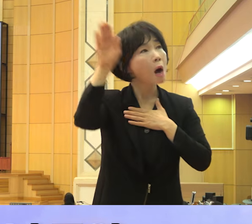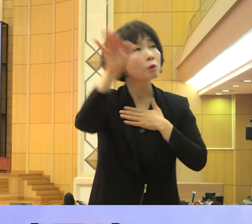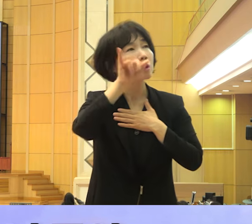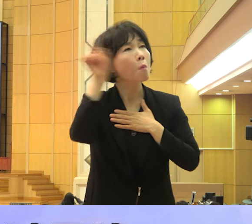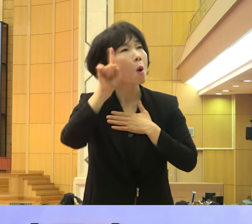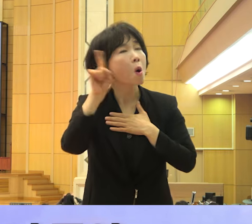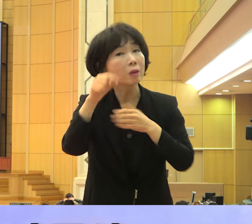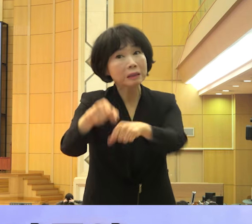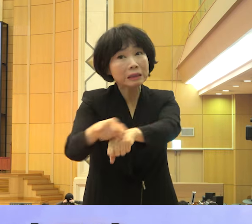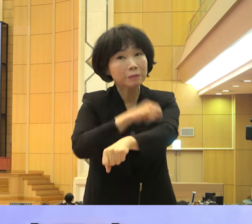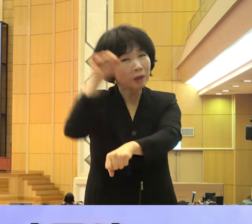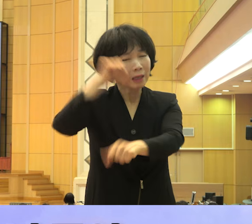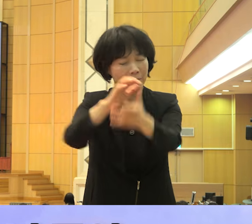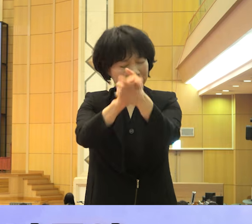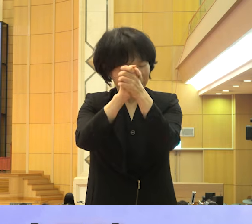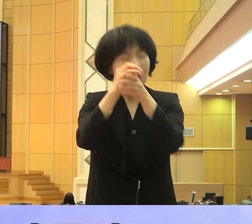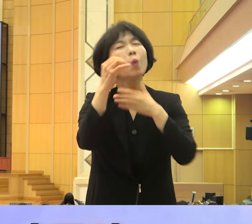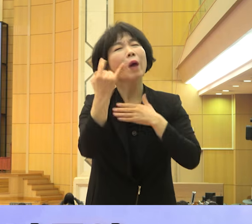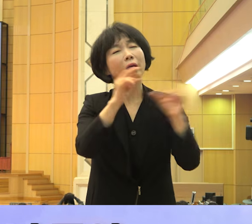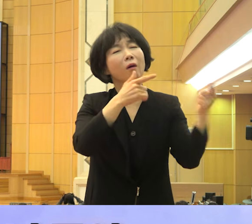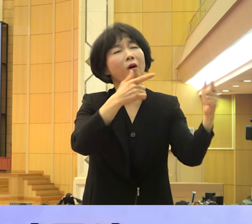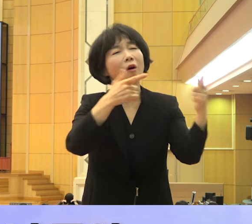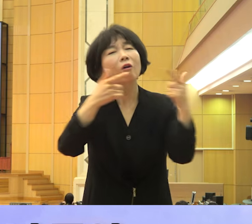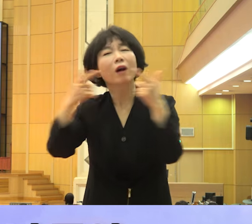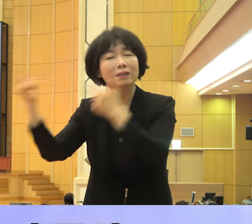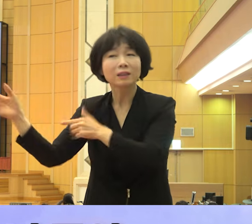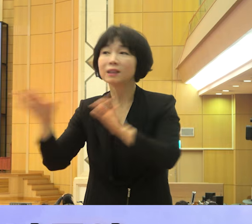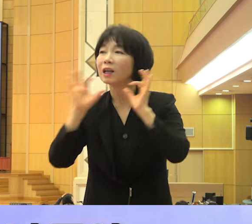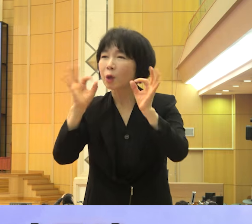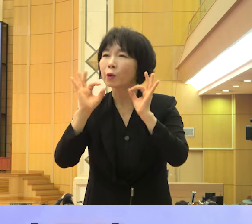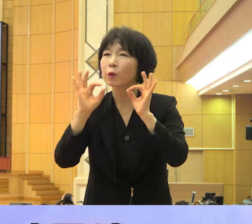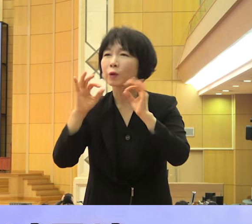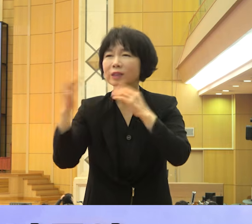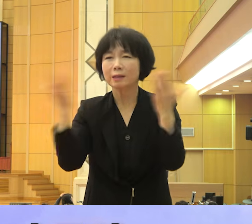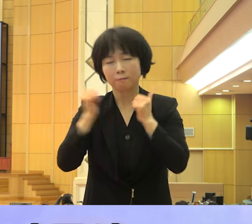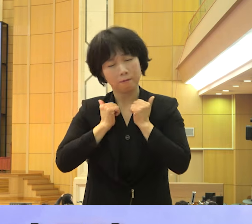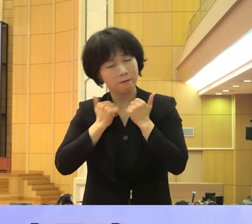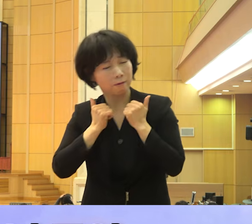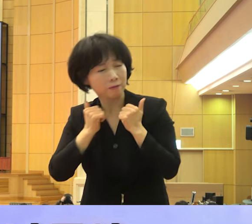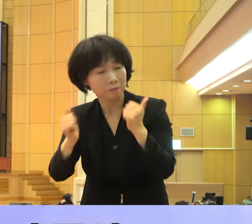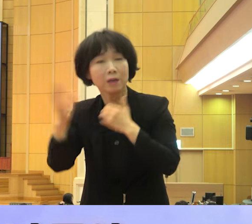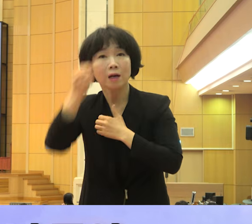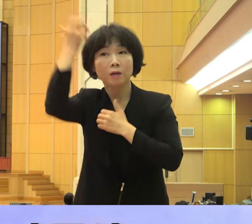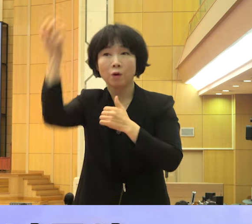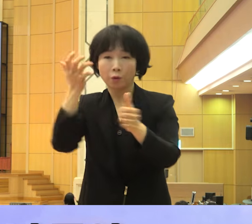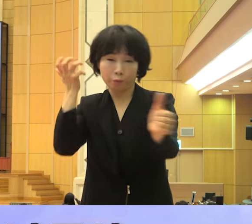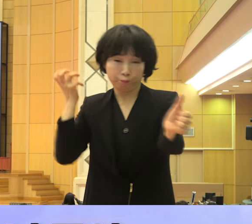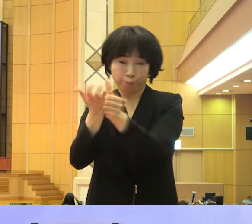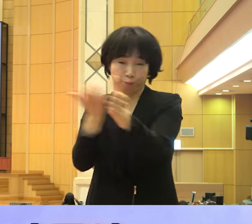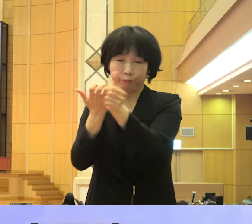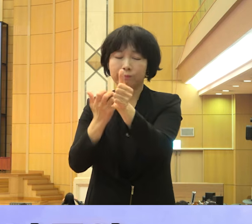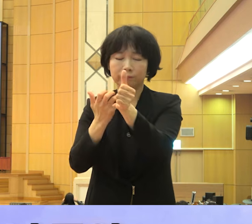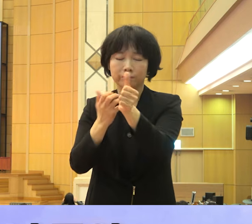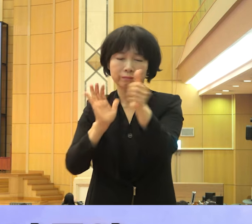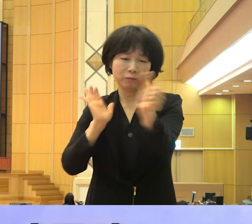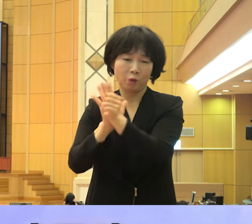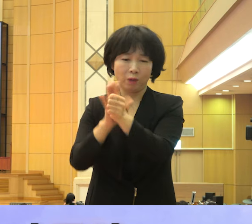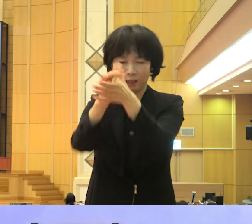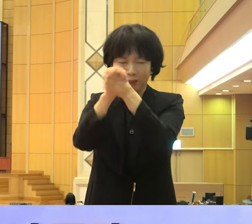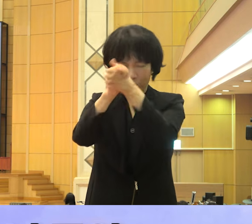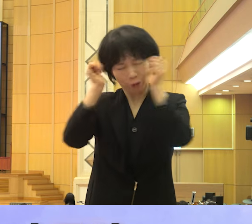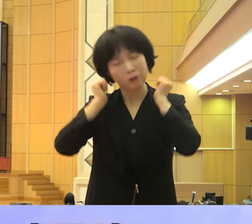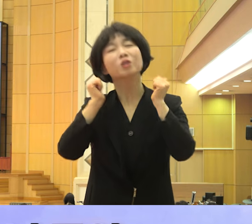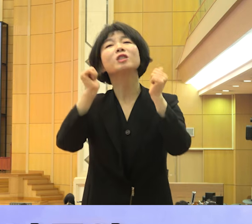이제 특별 새벽 기도와 이제 아버지 전도대회를 통해서 늘 성령의 충만함으로 채워주시고 기도하게